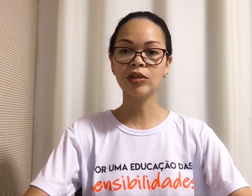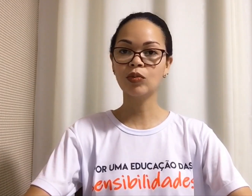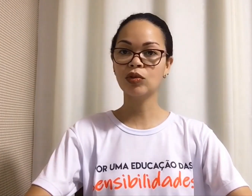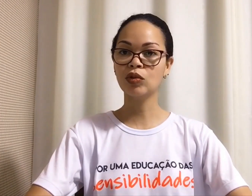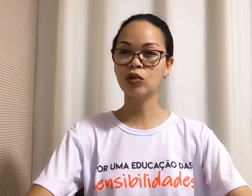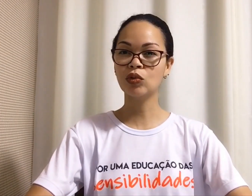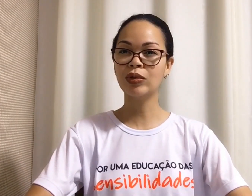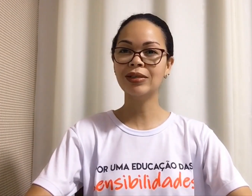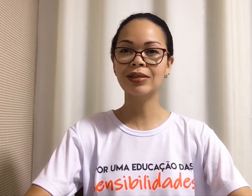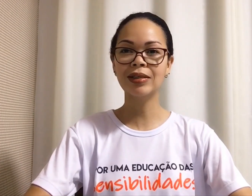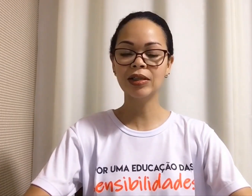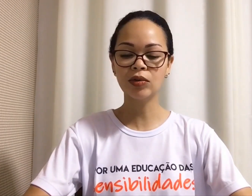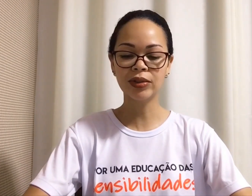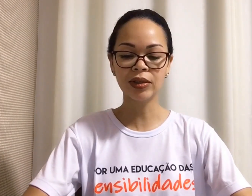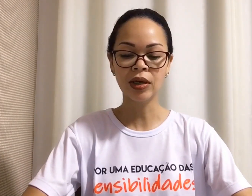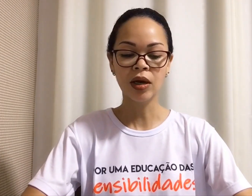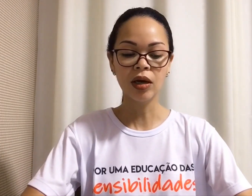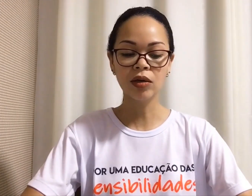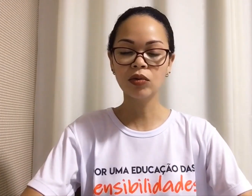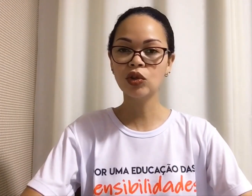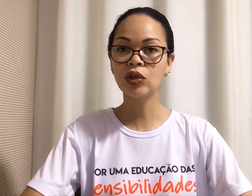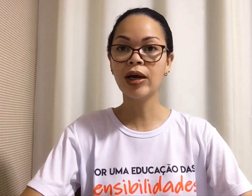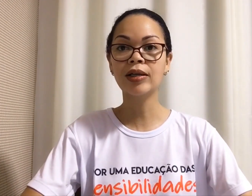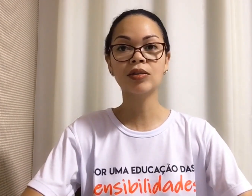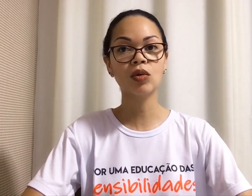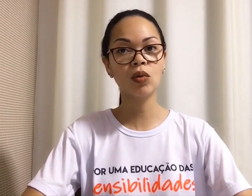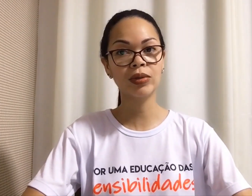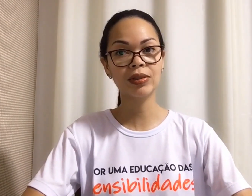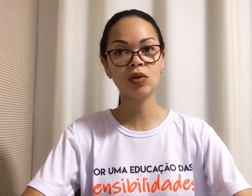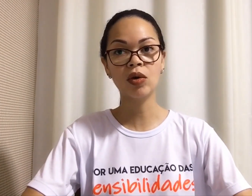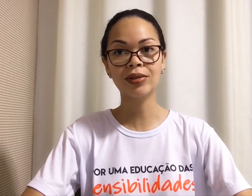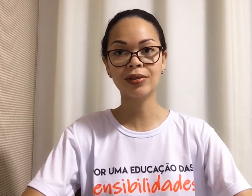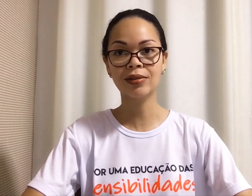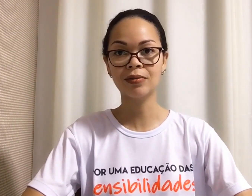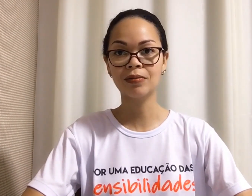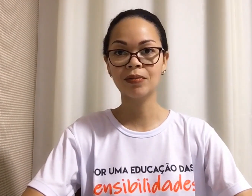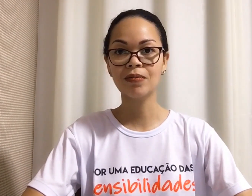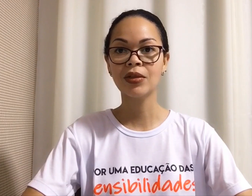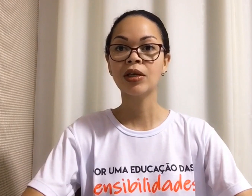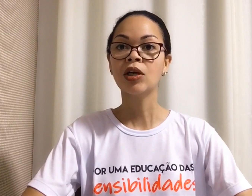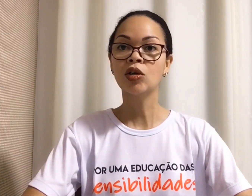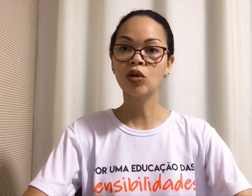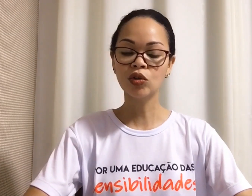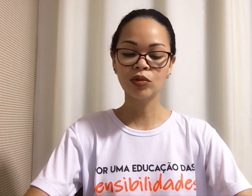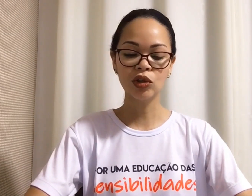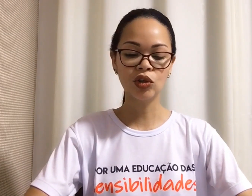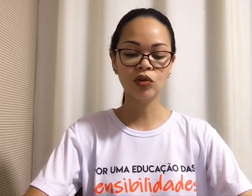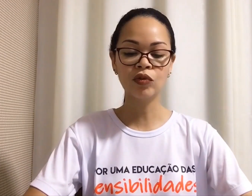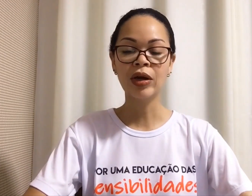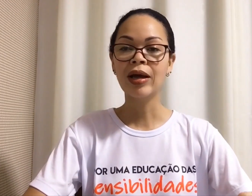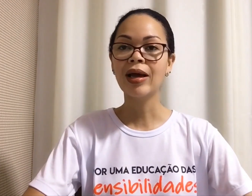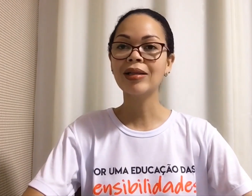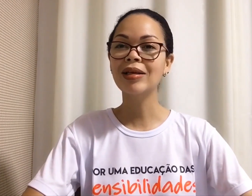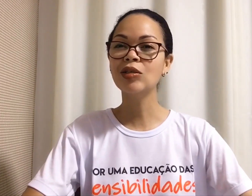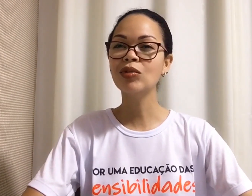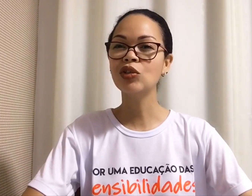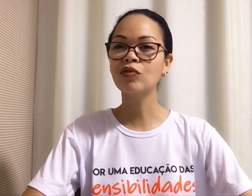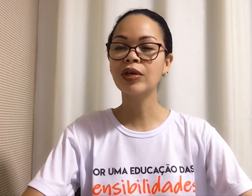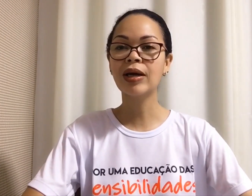que as pessoas surdas sintam-se angustiadas ou ansiosas? Nosso objetivo é